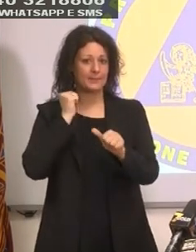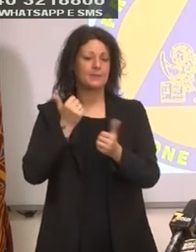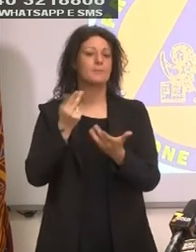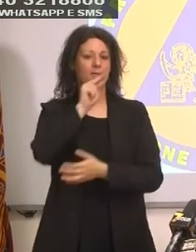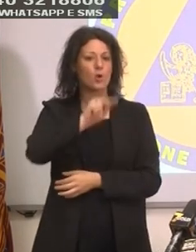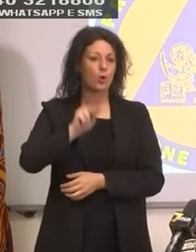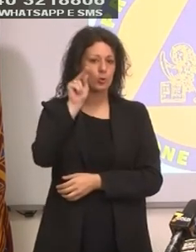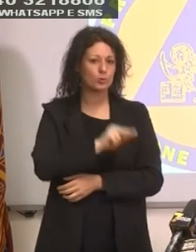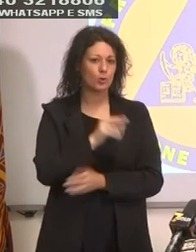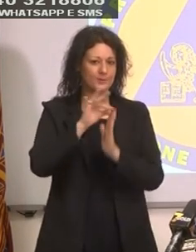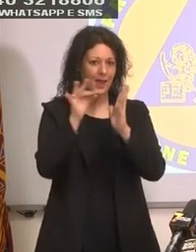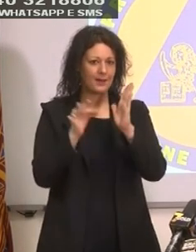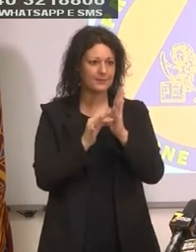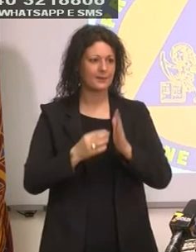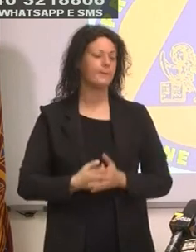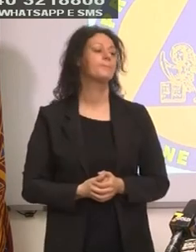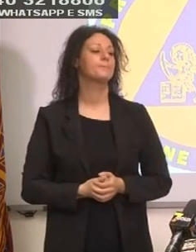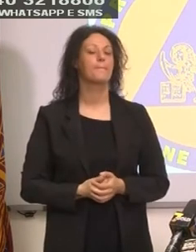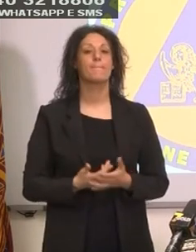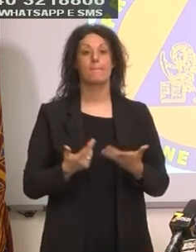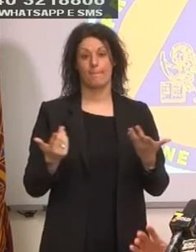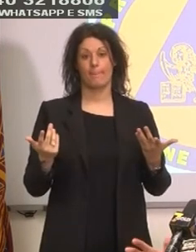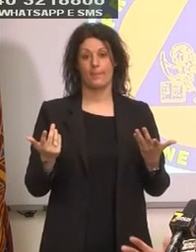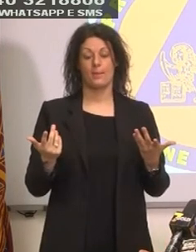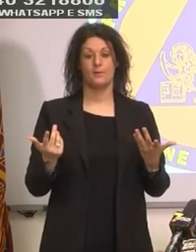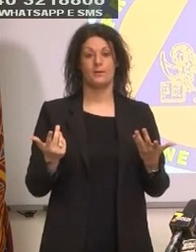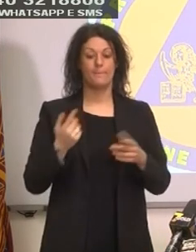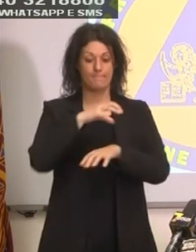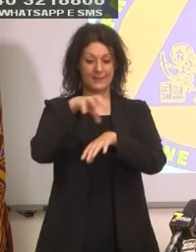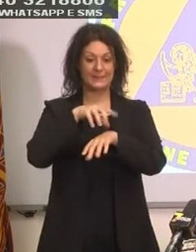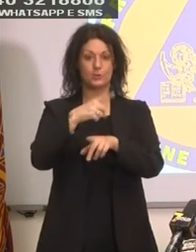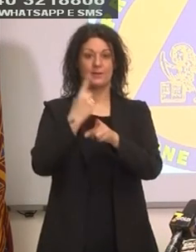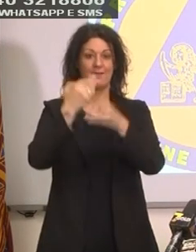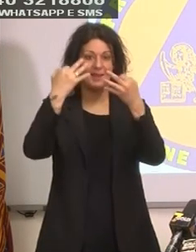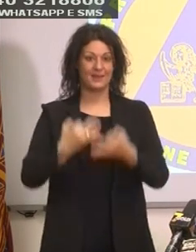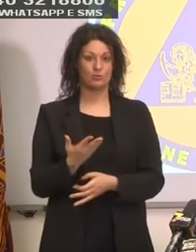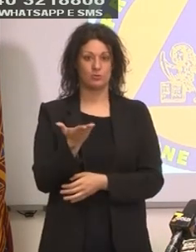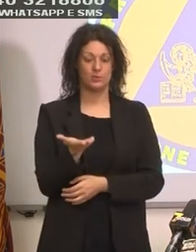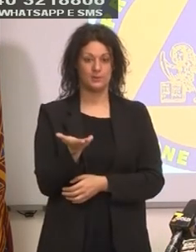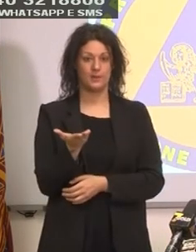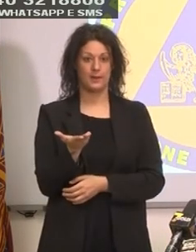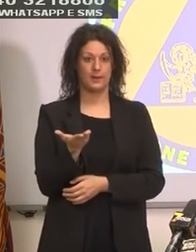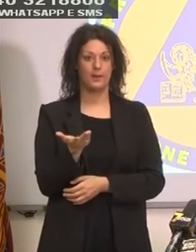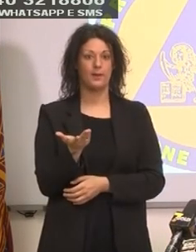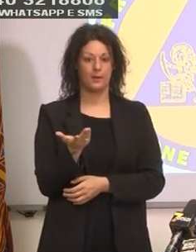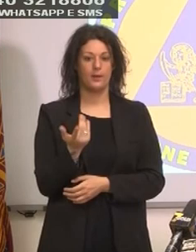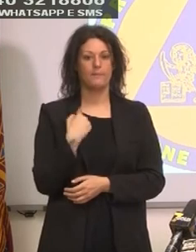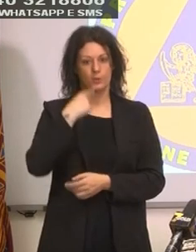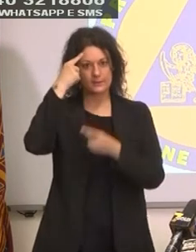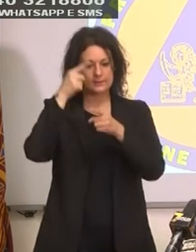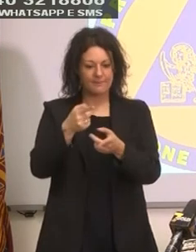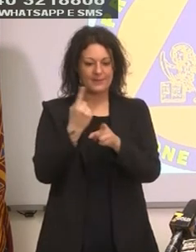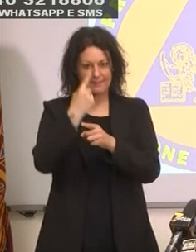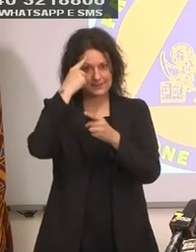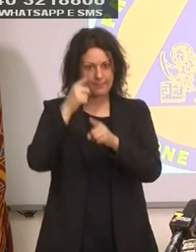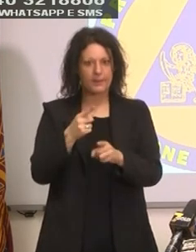l'ipotesi fuori dalle scuole, ma capite che programmazione mi mettono nei panni di un ministro e dice: bene, decidiamo, mi volete dare le bocce ferme, capire qual è il campo di battaglia